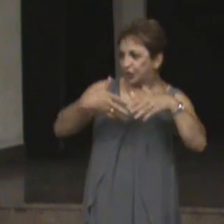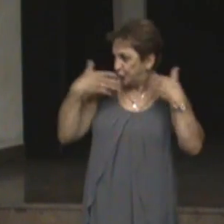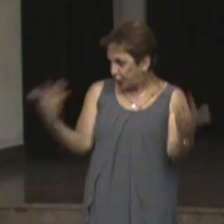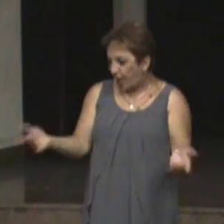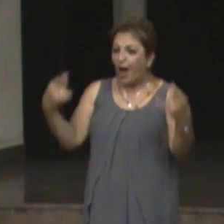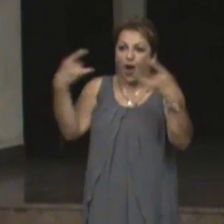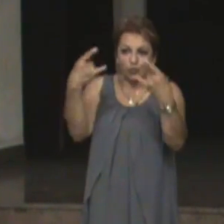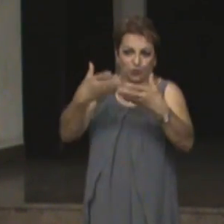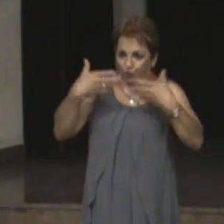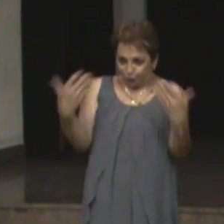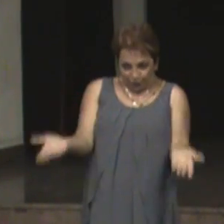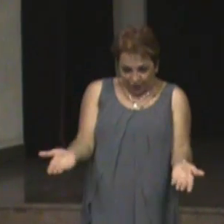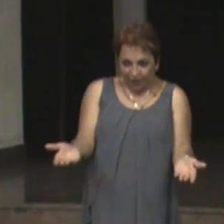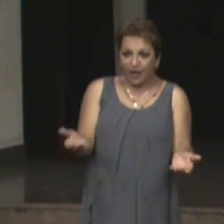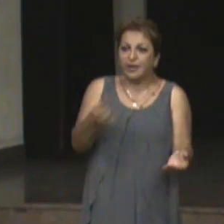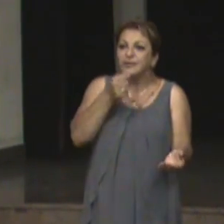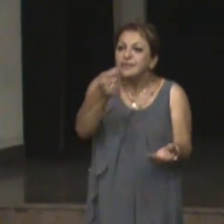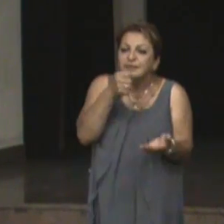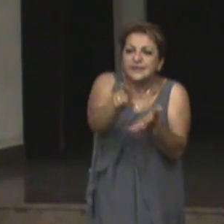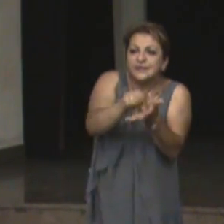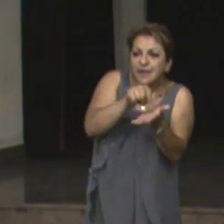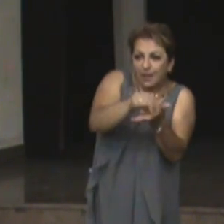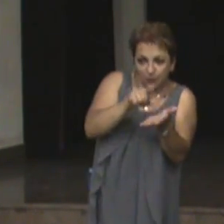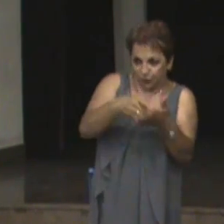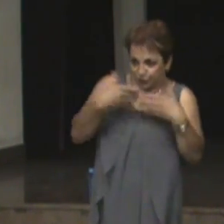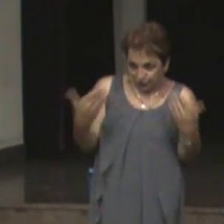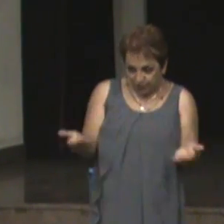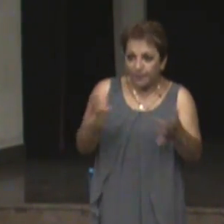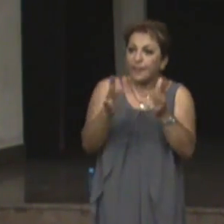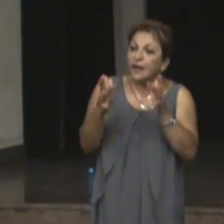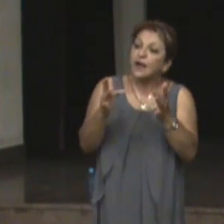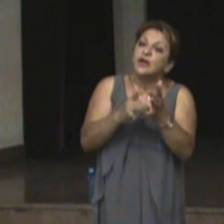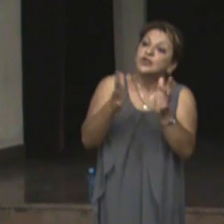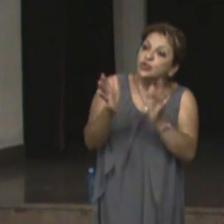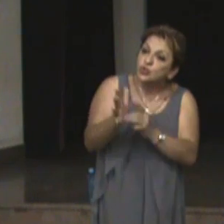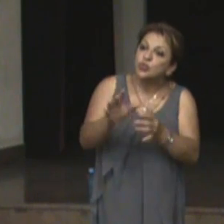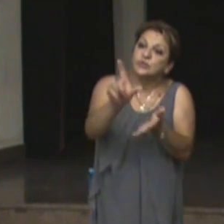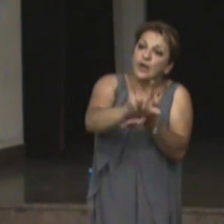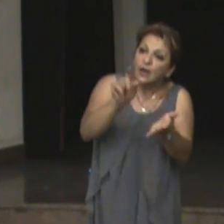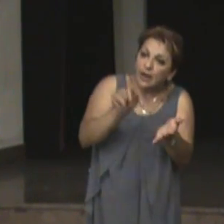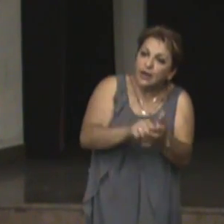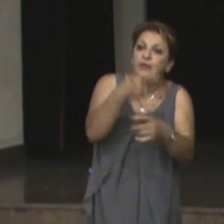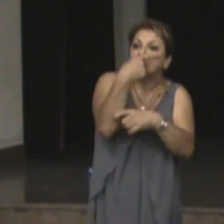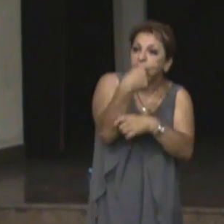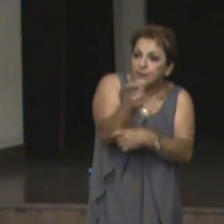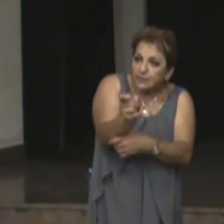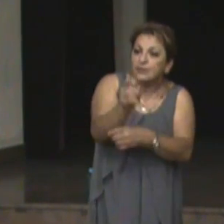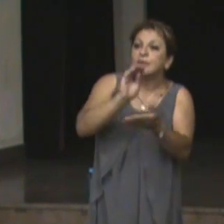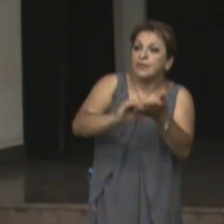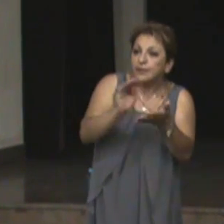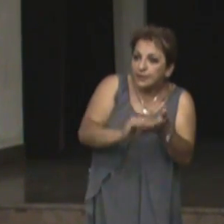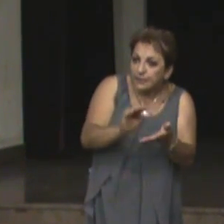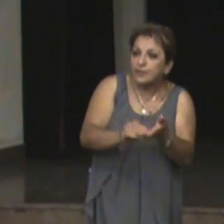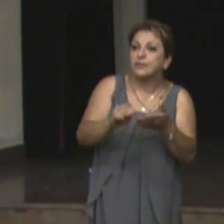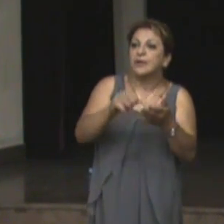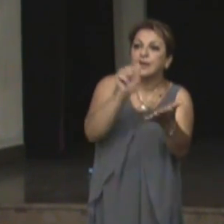չկար հեռուստատեսություն, չկային ձայնագրող սարքեր, որ Քրիստոս այդ ամեն ինչը ձայնագրել, նկարահանել, գրվել ինչ-որ